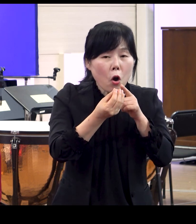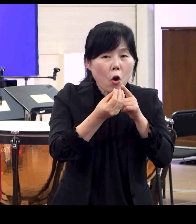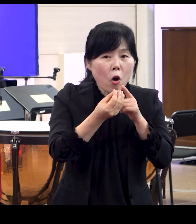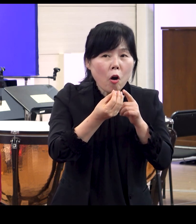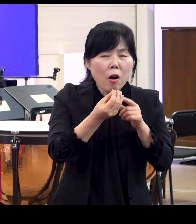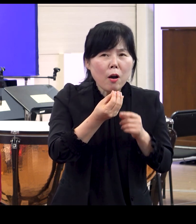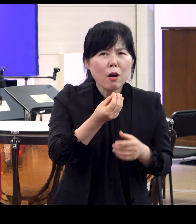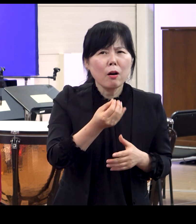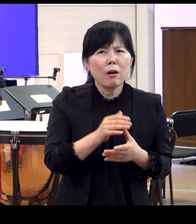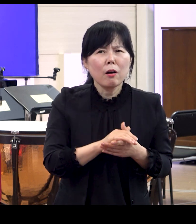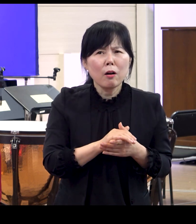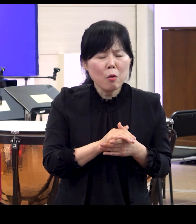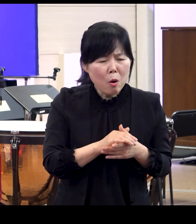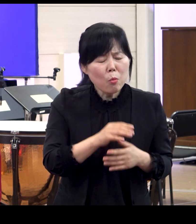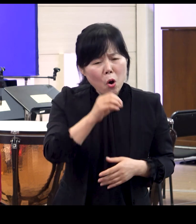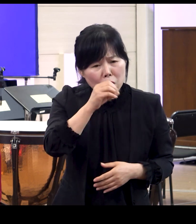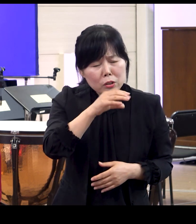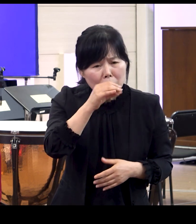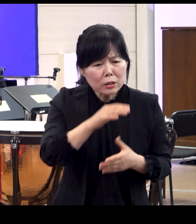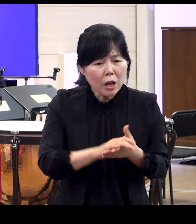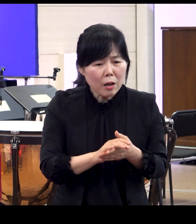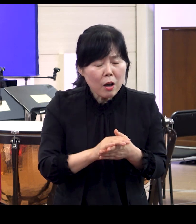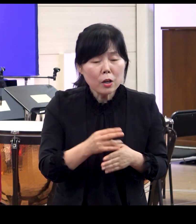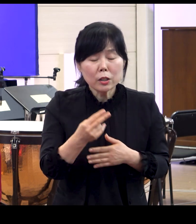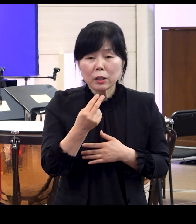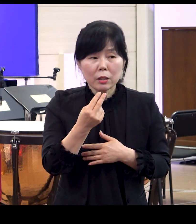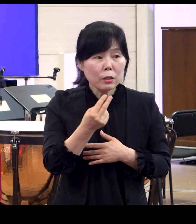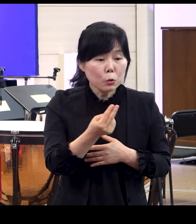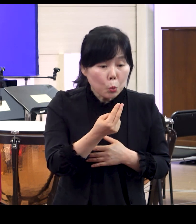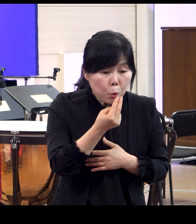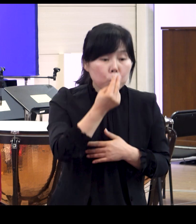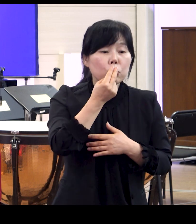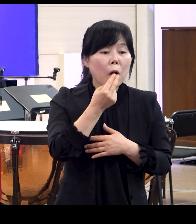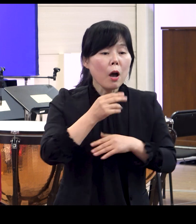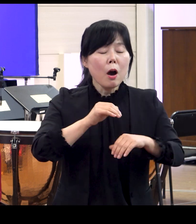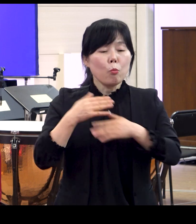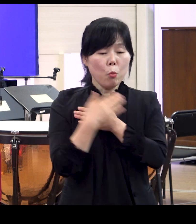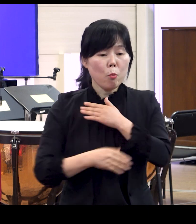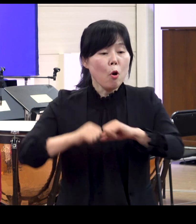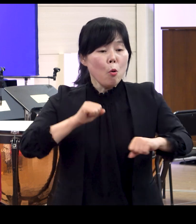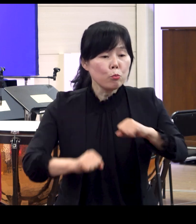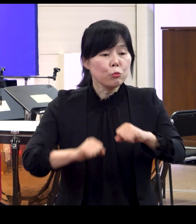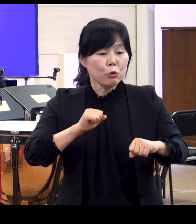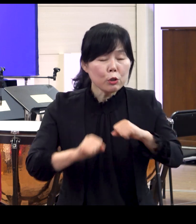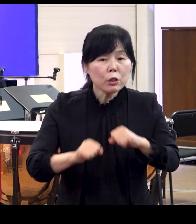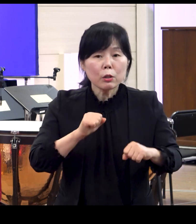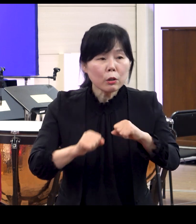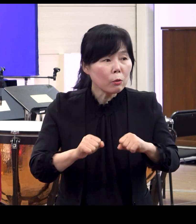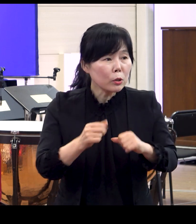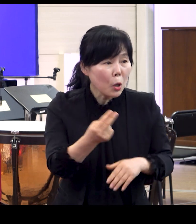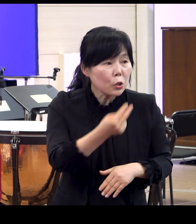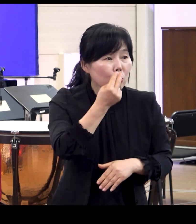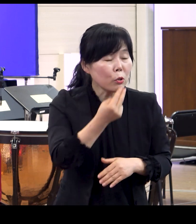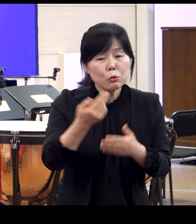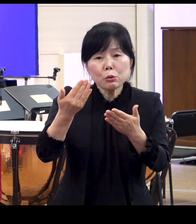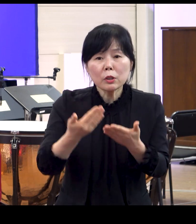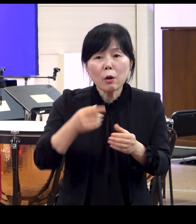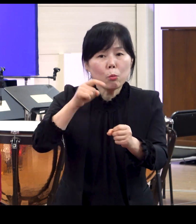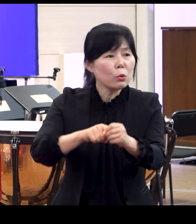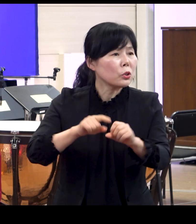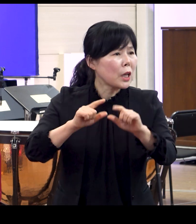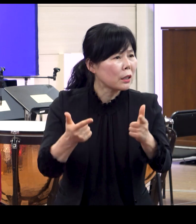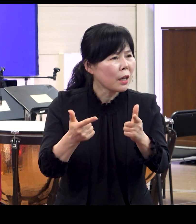말이죠, 단지 그냥 어떤 그런 몸을 움직이게 하는 호흡을 불어넣은 것이 아니라 사실은